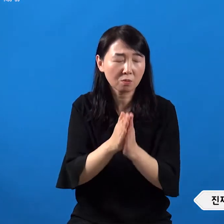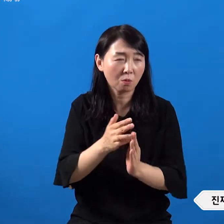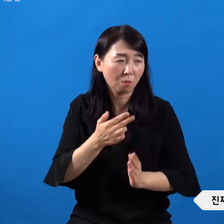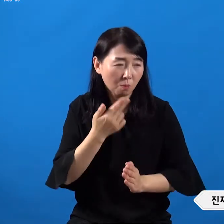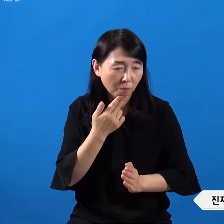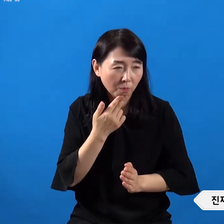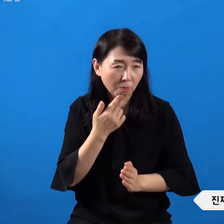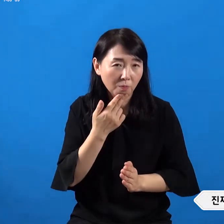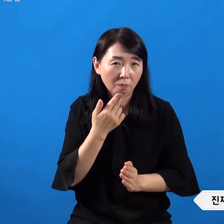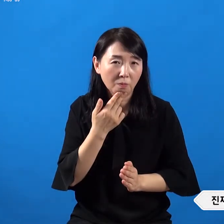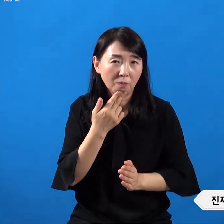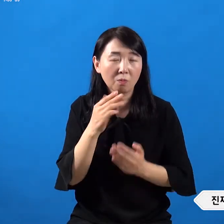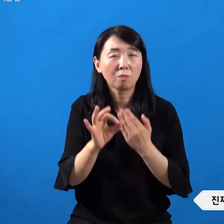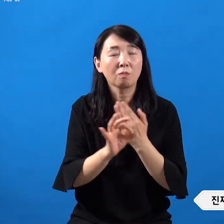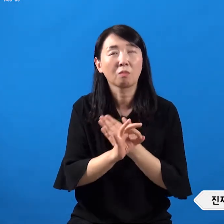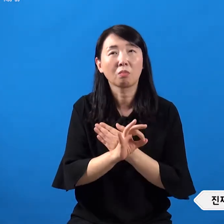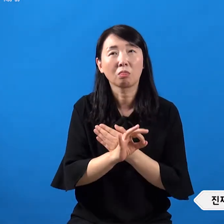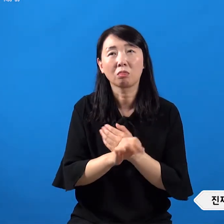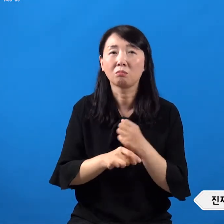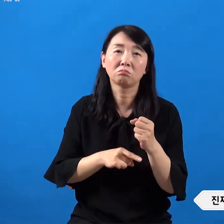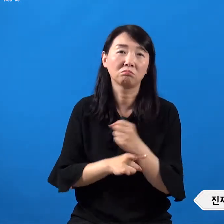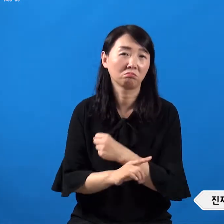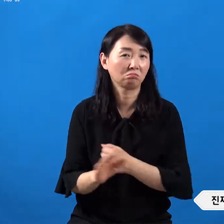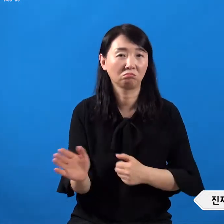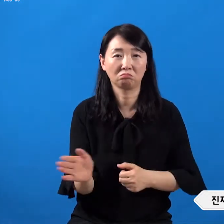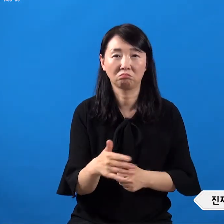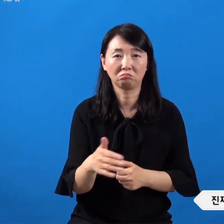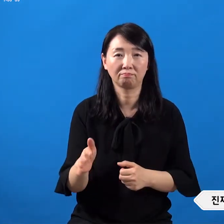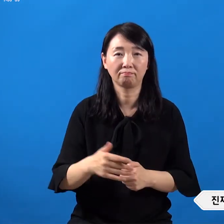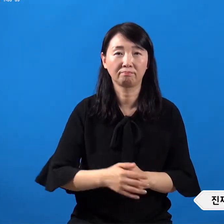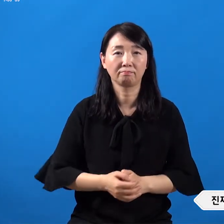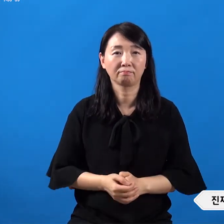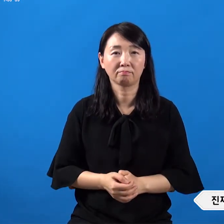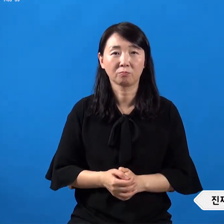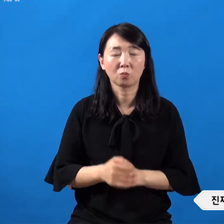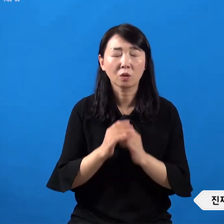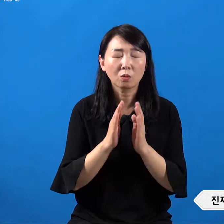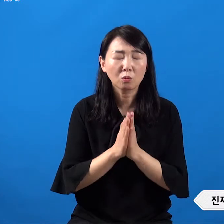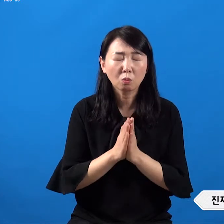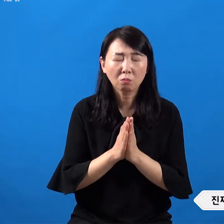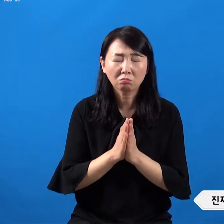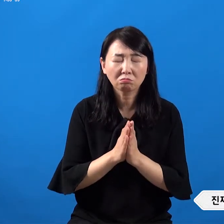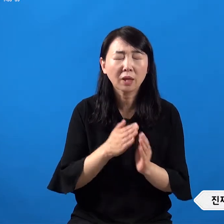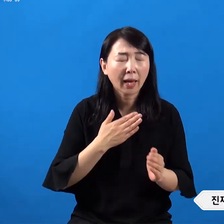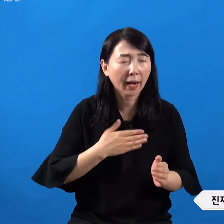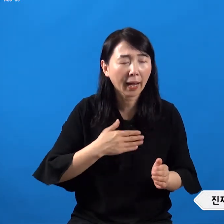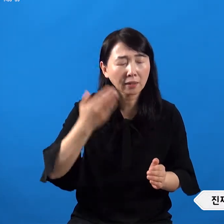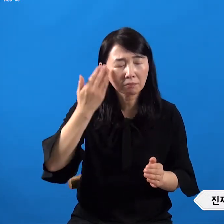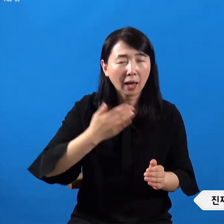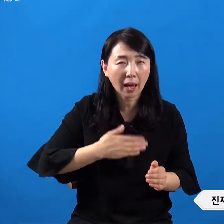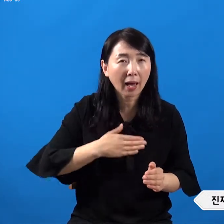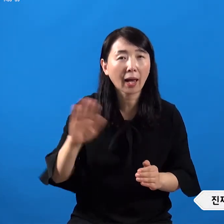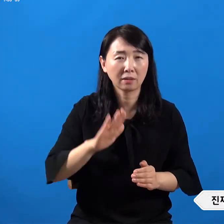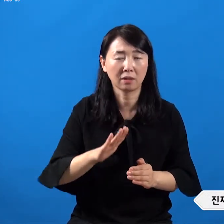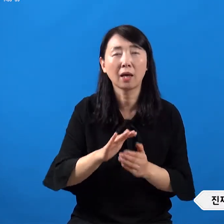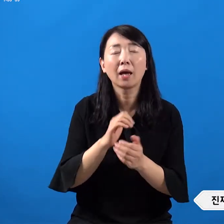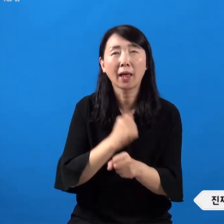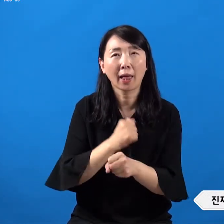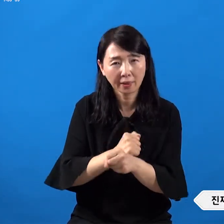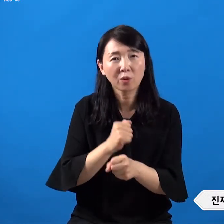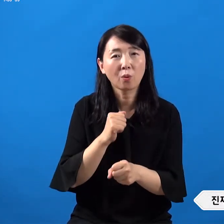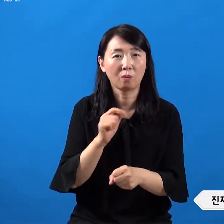기도하지 않는다면 아무런 의미가 없습니다. 기도는 아는 것이 아니라 하는